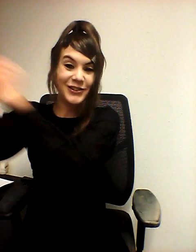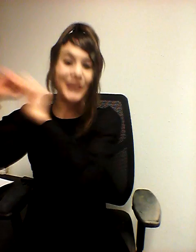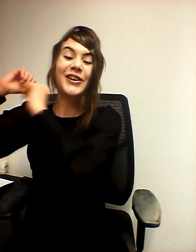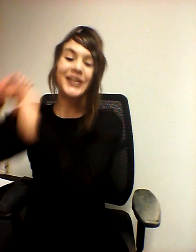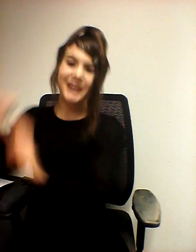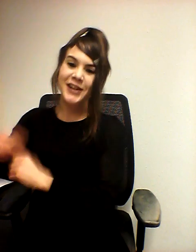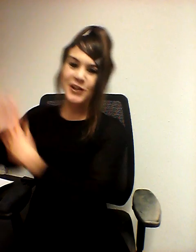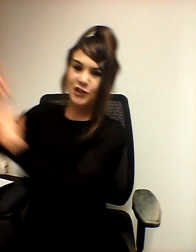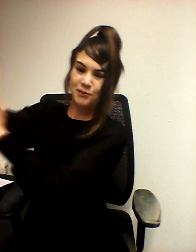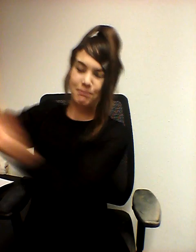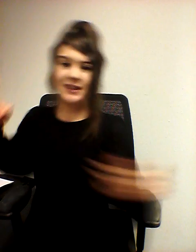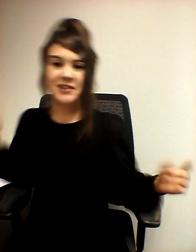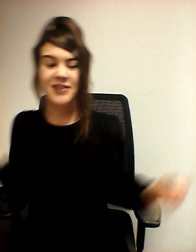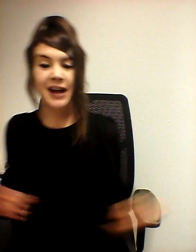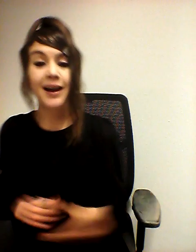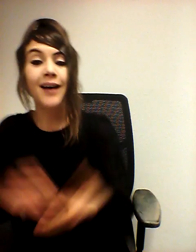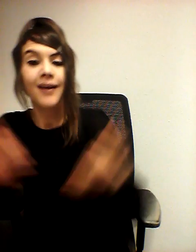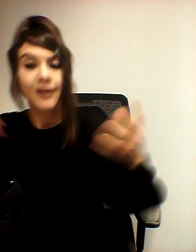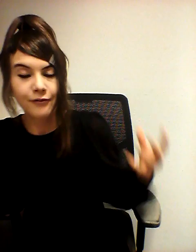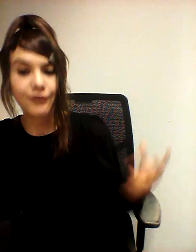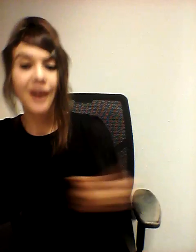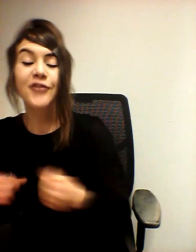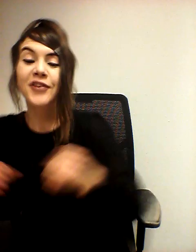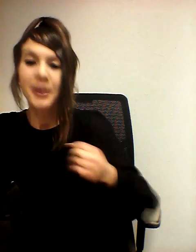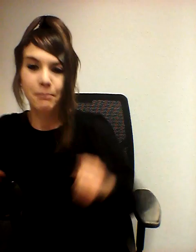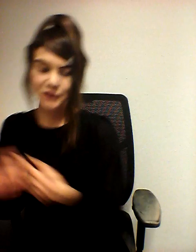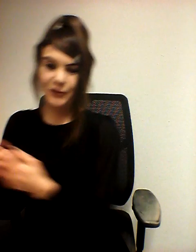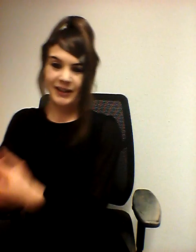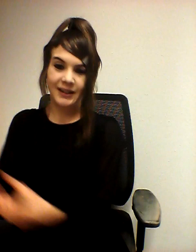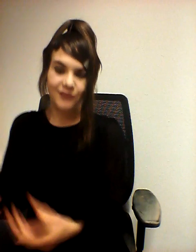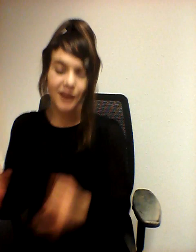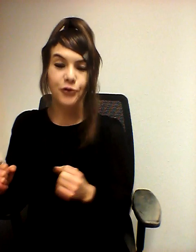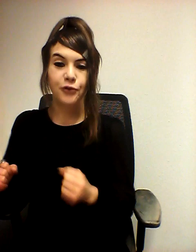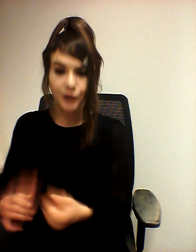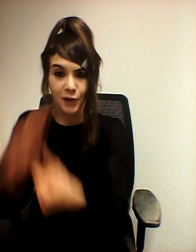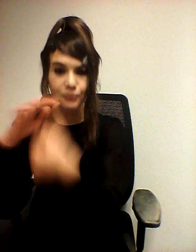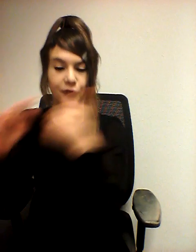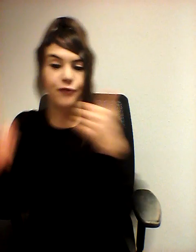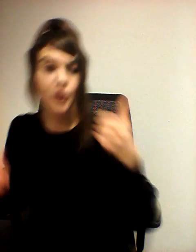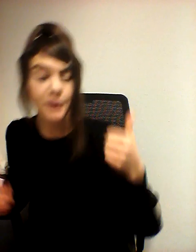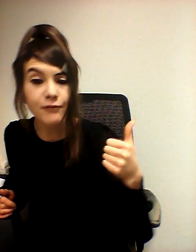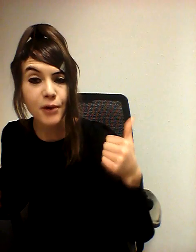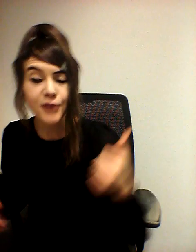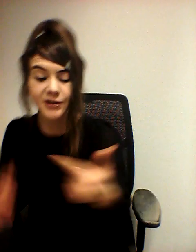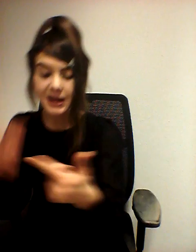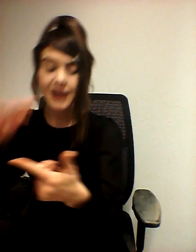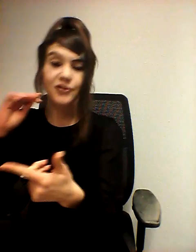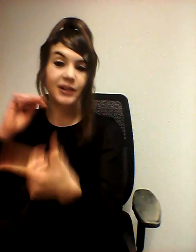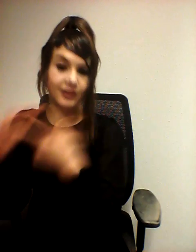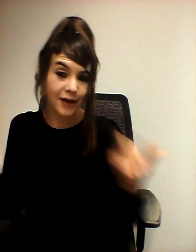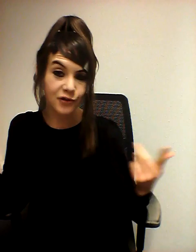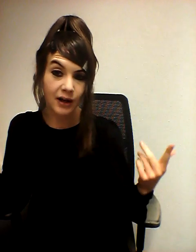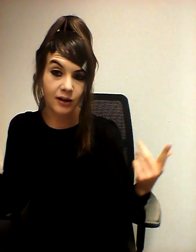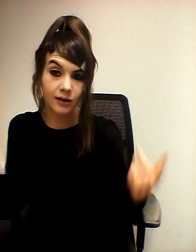door je spiercellen. Want pas wanneer dat goed verloopt, de vorming van proteasen en het uitscheiden